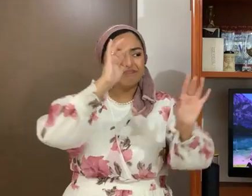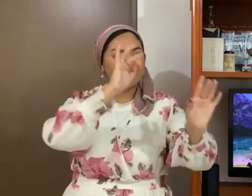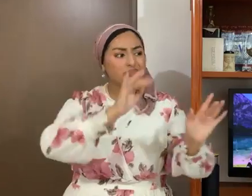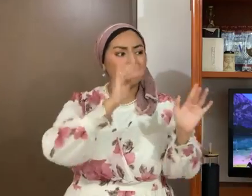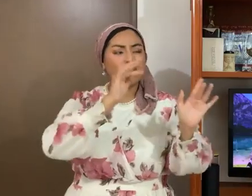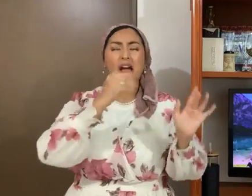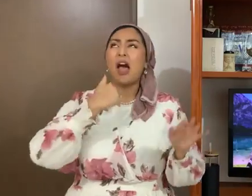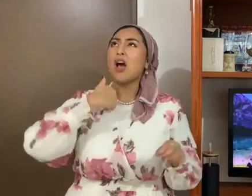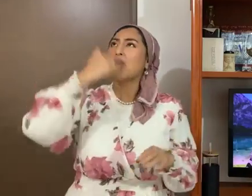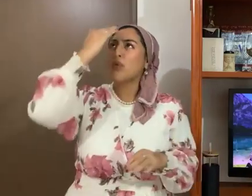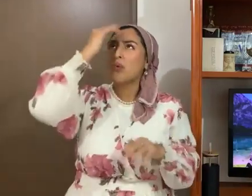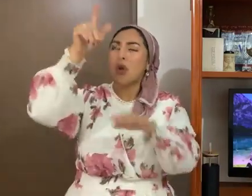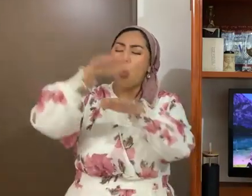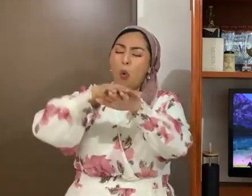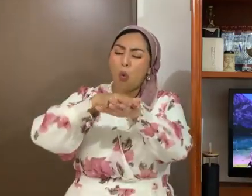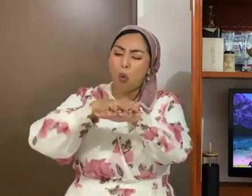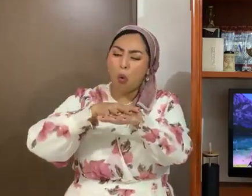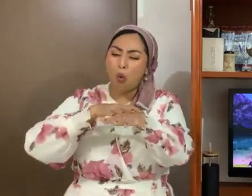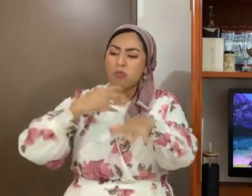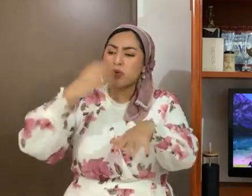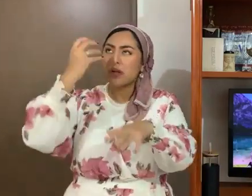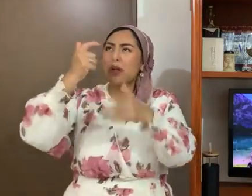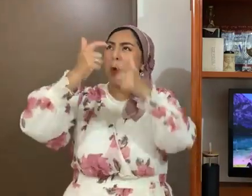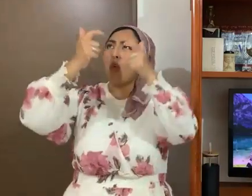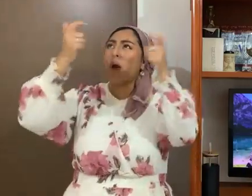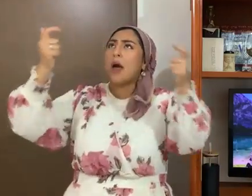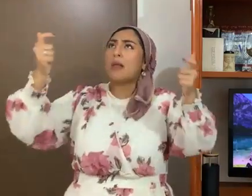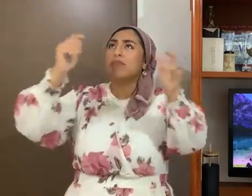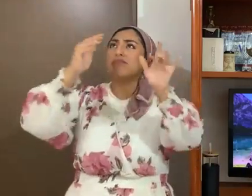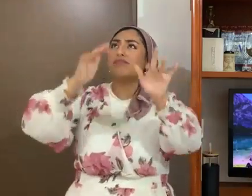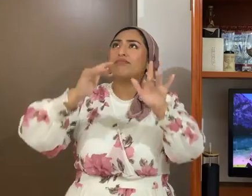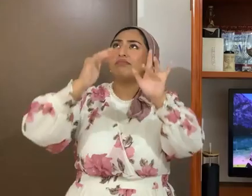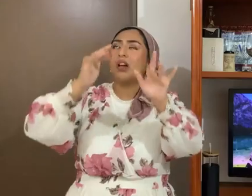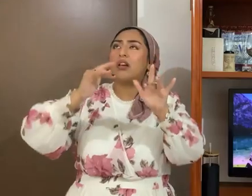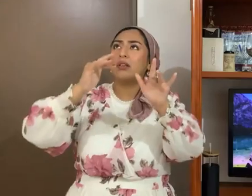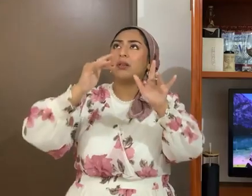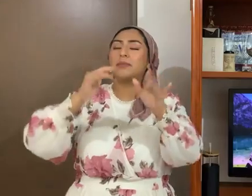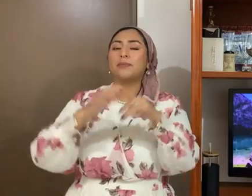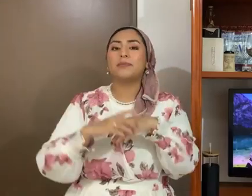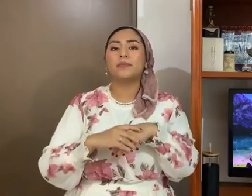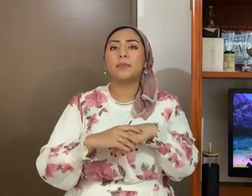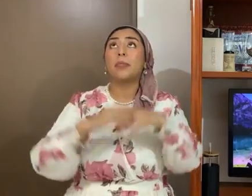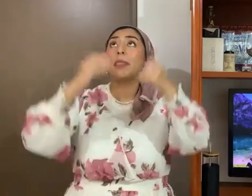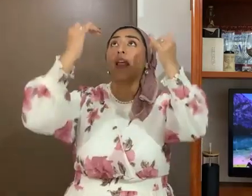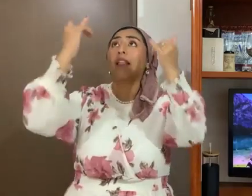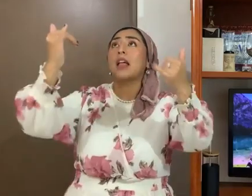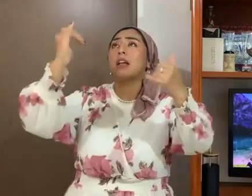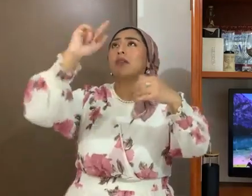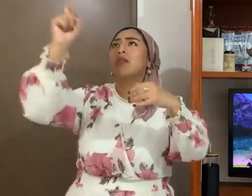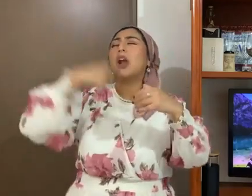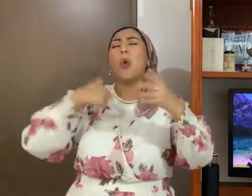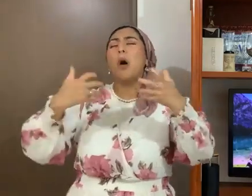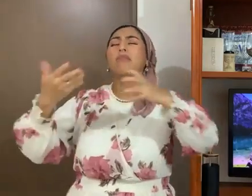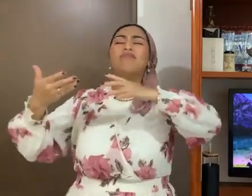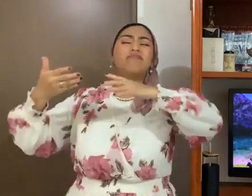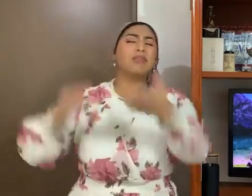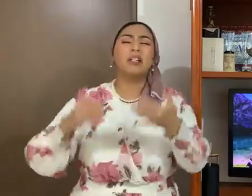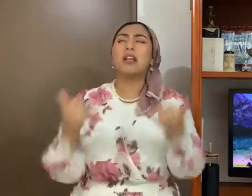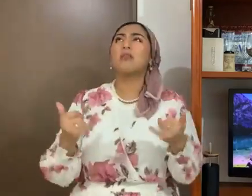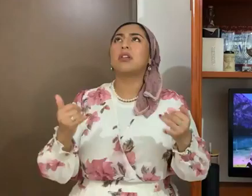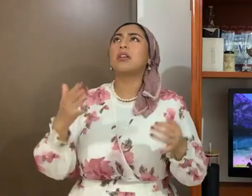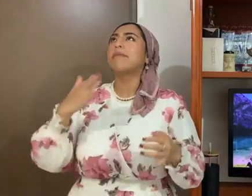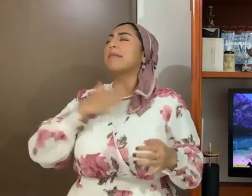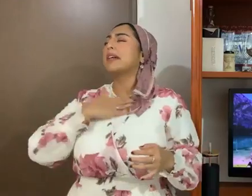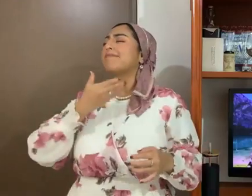y piadoso, tardo en enojarte y grande en compasión y que te arrepientes del mal. Ahora pues, oh Yahweh, te ruego me quites la vida, porque mejor